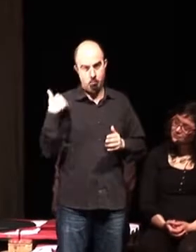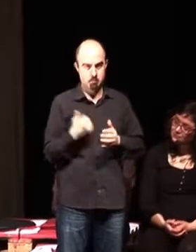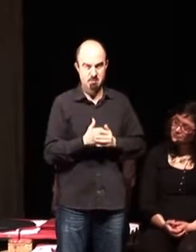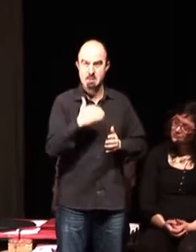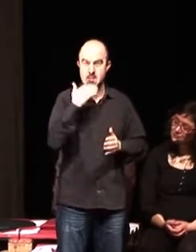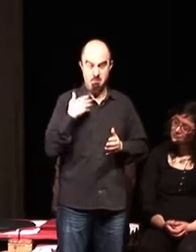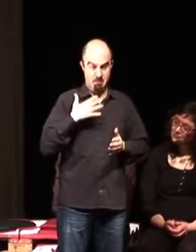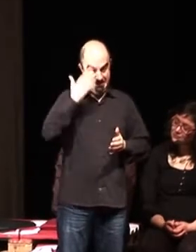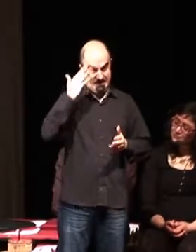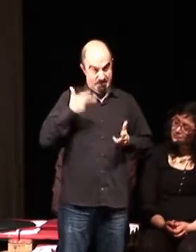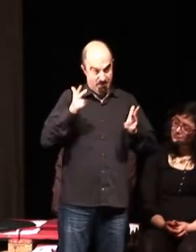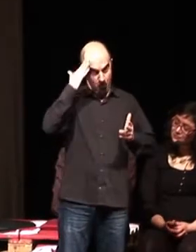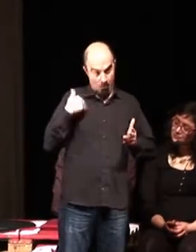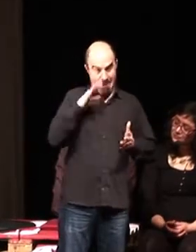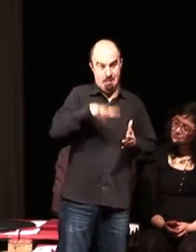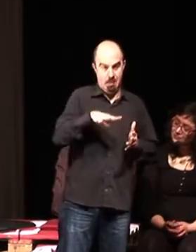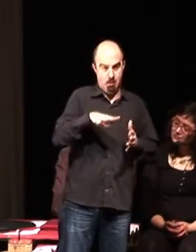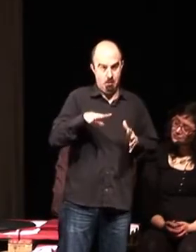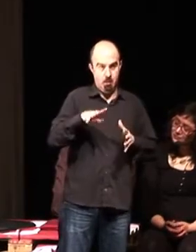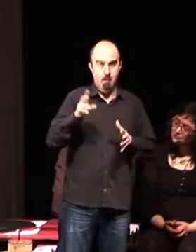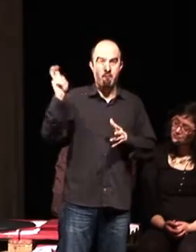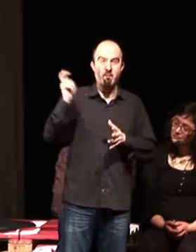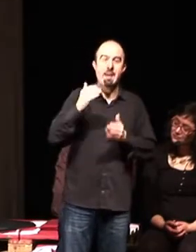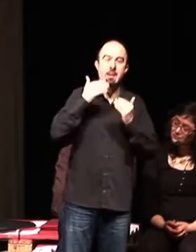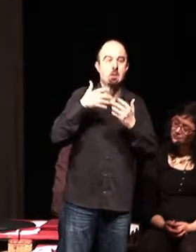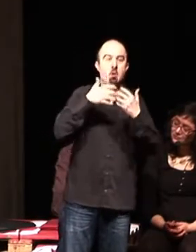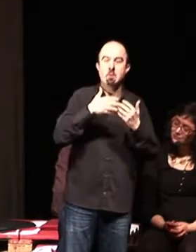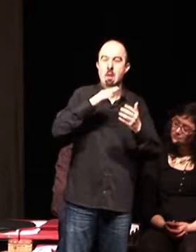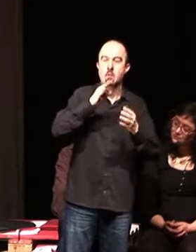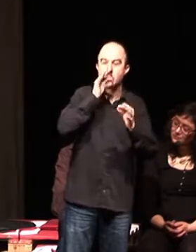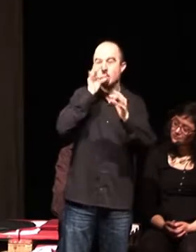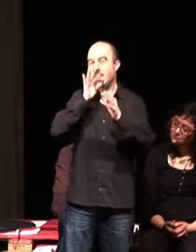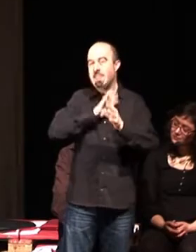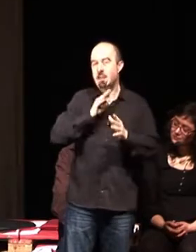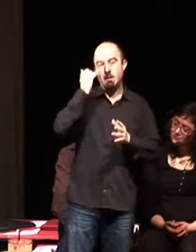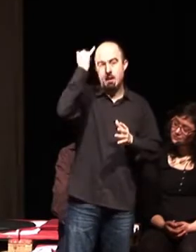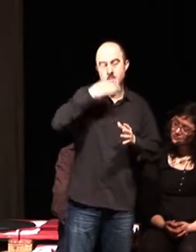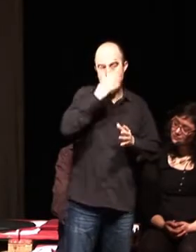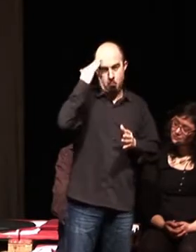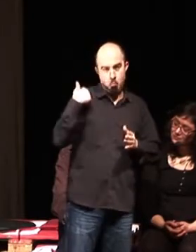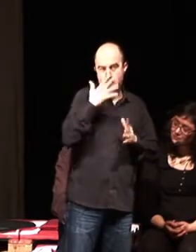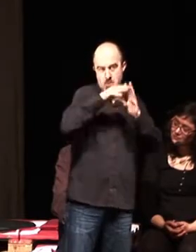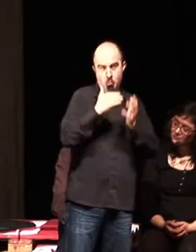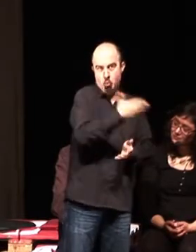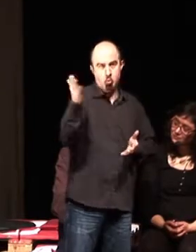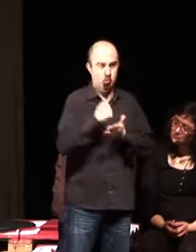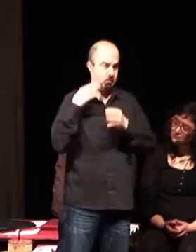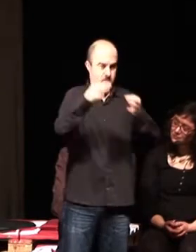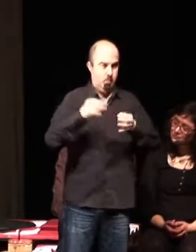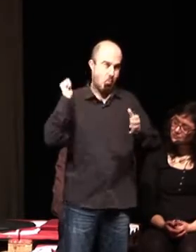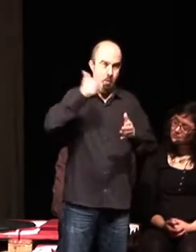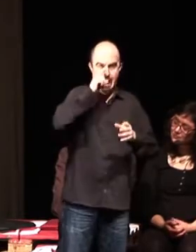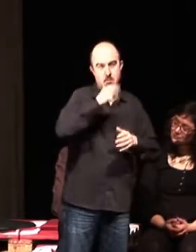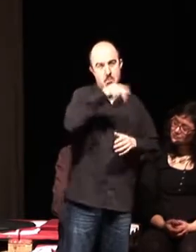llibertat del poble català s'ha nodrit i es nodrirà de les lluites i de les llibertats i les idees de tots els pobles del món, com ha passat sempre, com passava